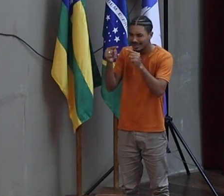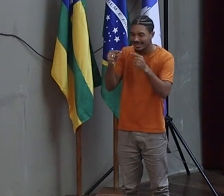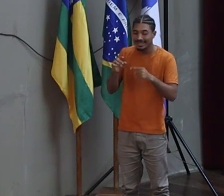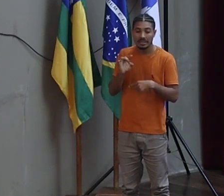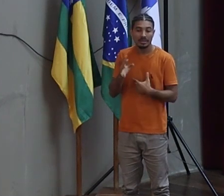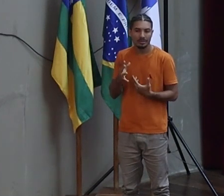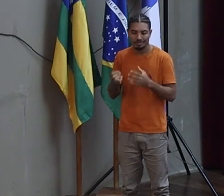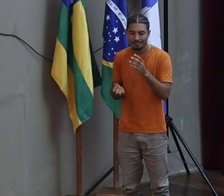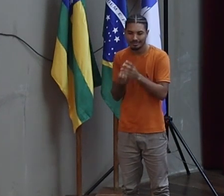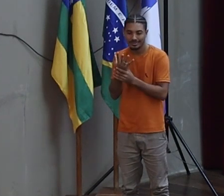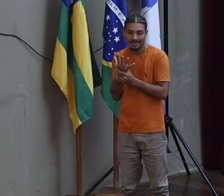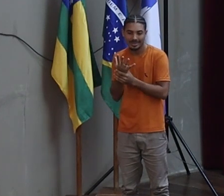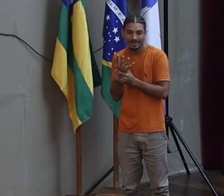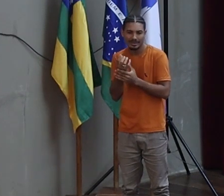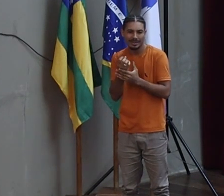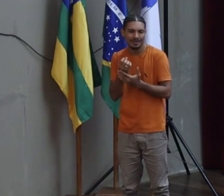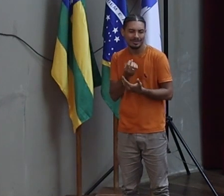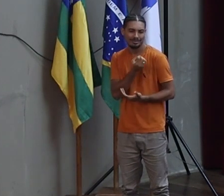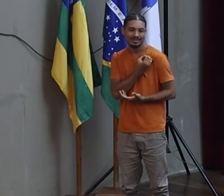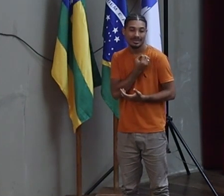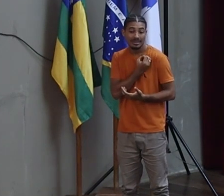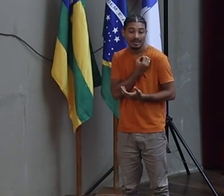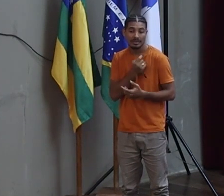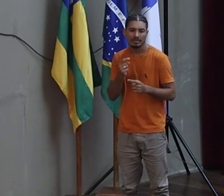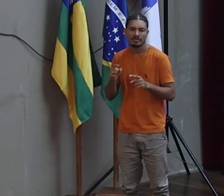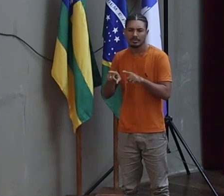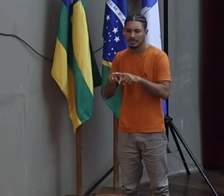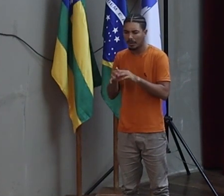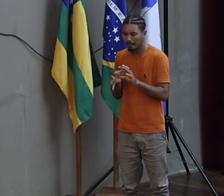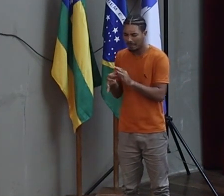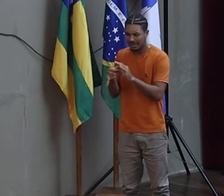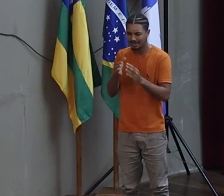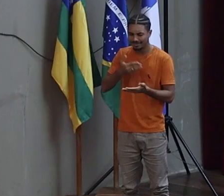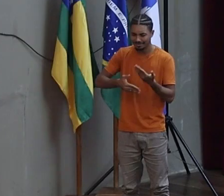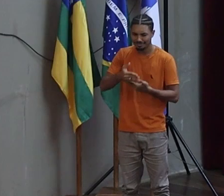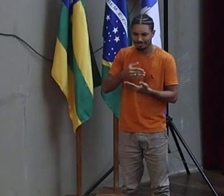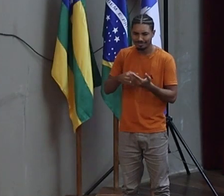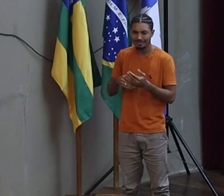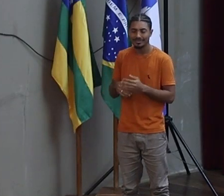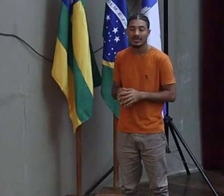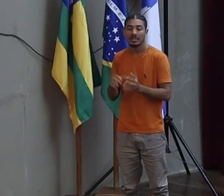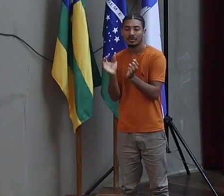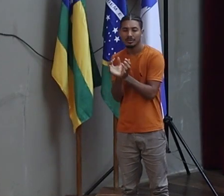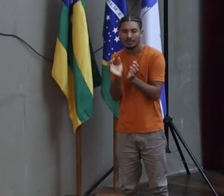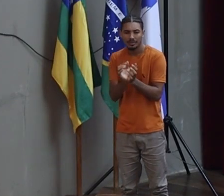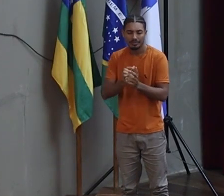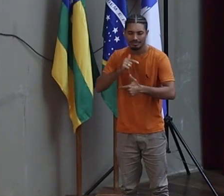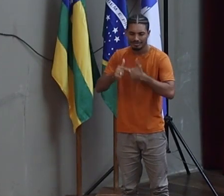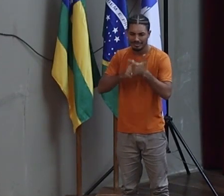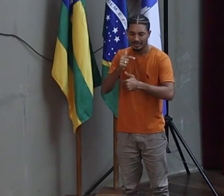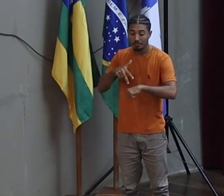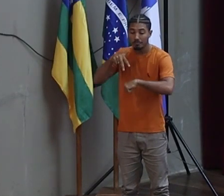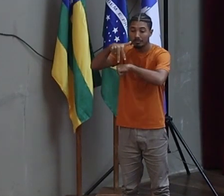apenas na construção das notas, né, mas nós nos articulamos criando GTs de trabalho para nos